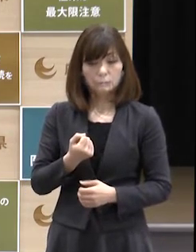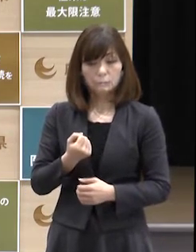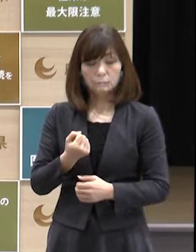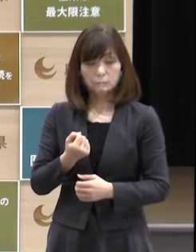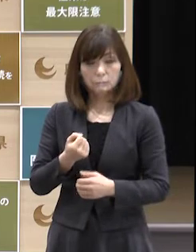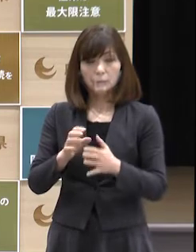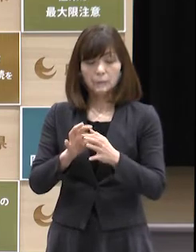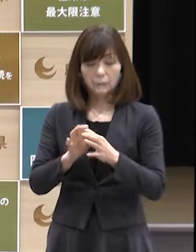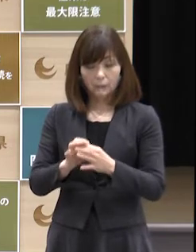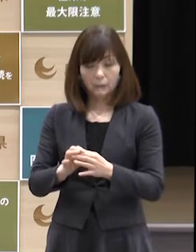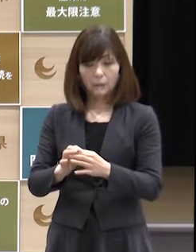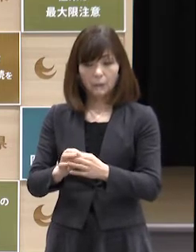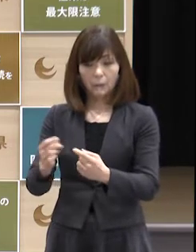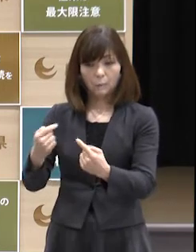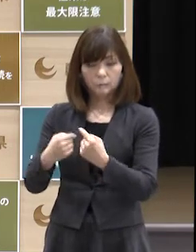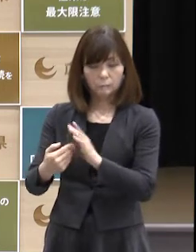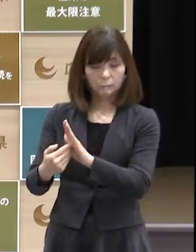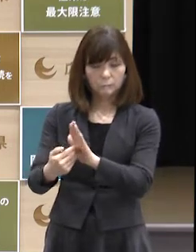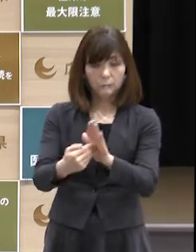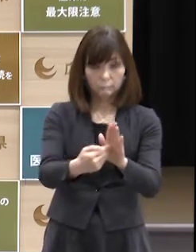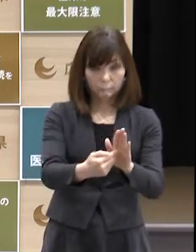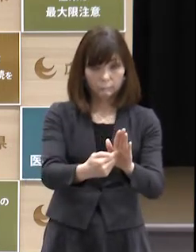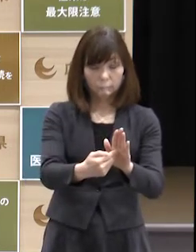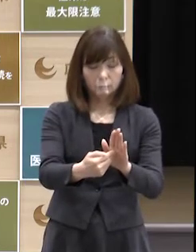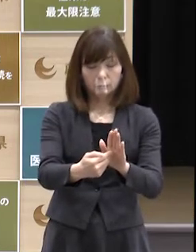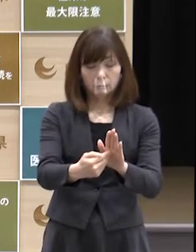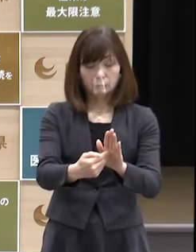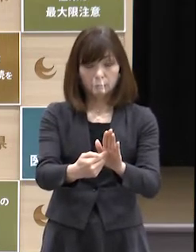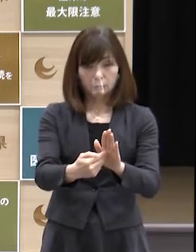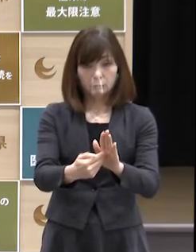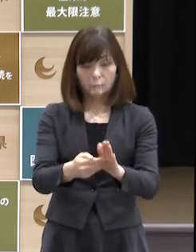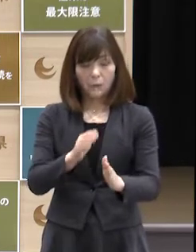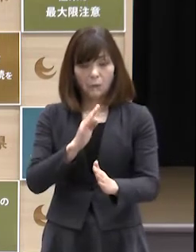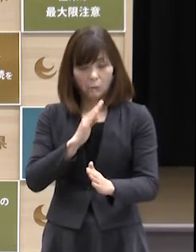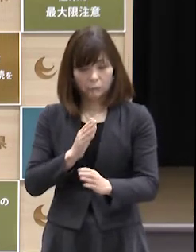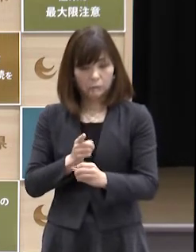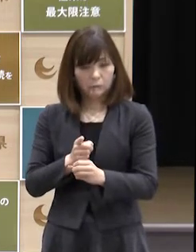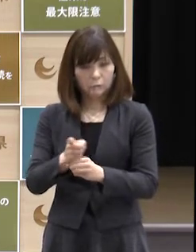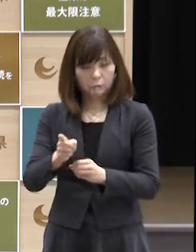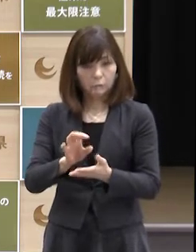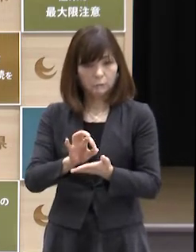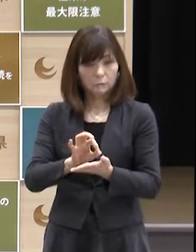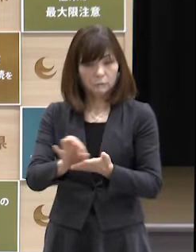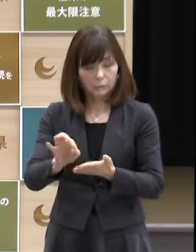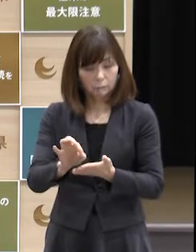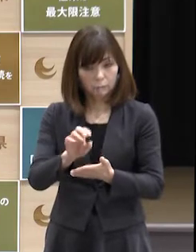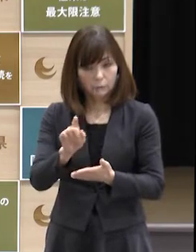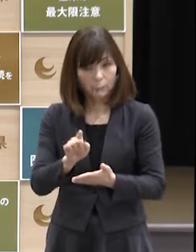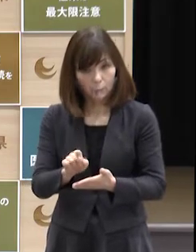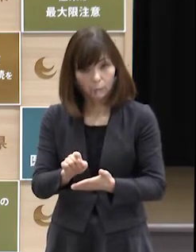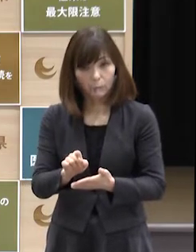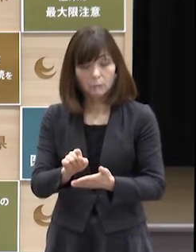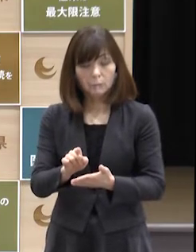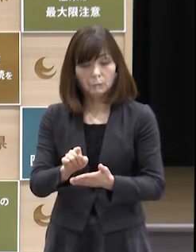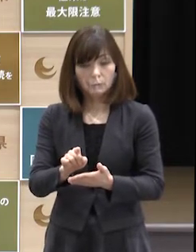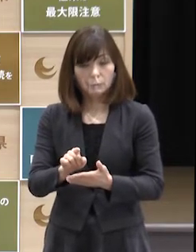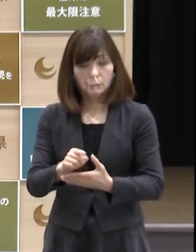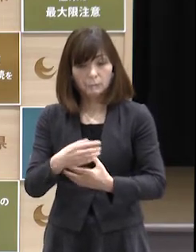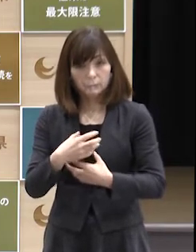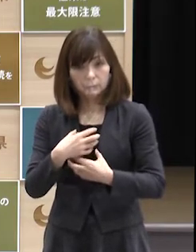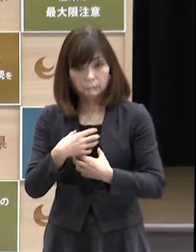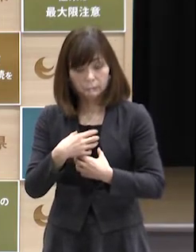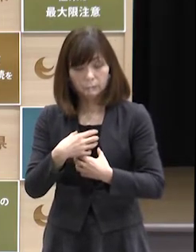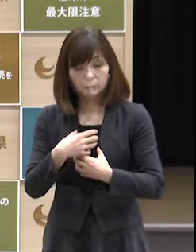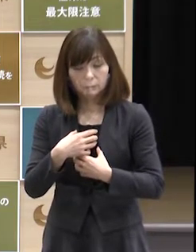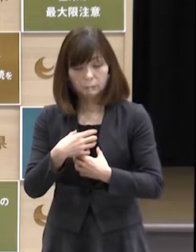にならないんですけど、でも本当に使うぞっていうことがですね、というか本当に起きるかもしれないっていうですね、抑止力を超え